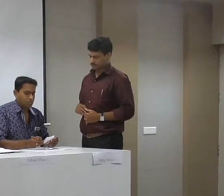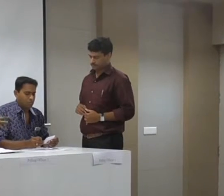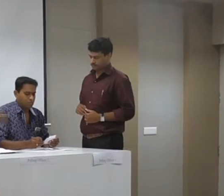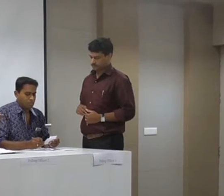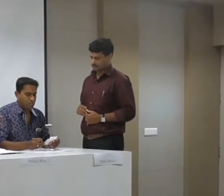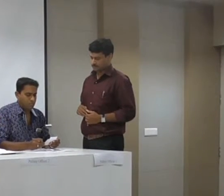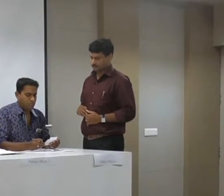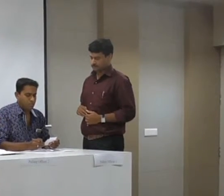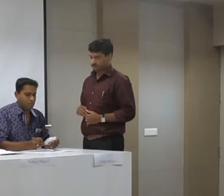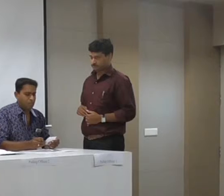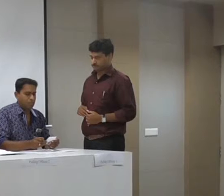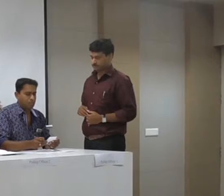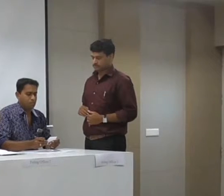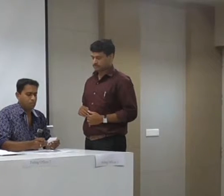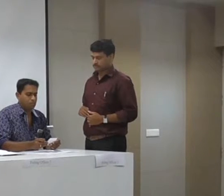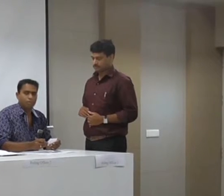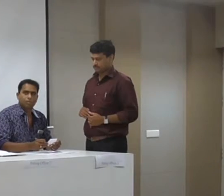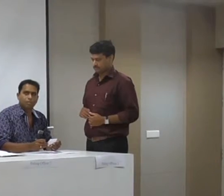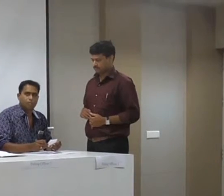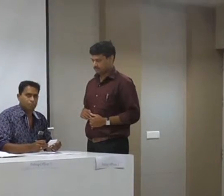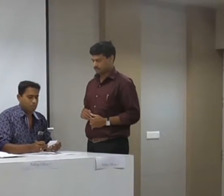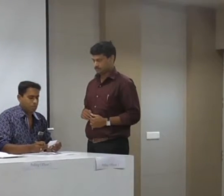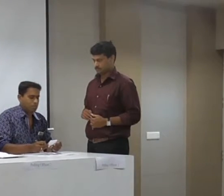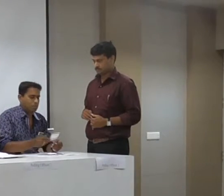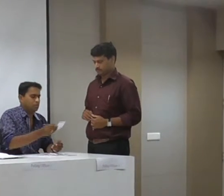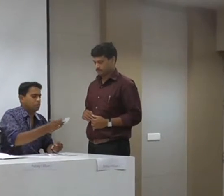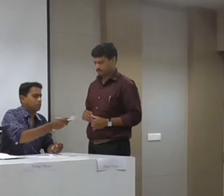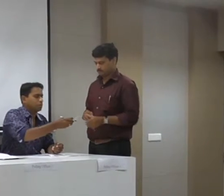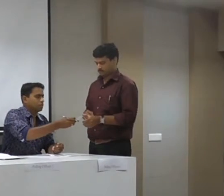आणि जर बरोबर असेल तर तुम्ही बघा ना की हो माझं हेच नाव आहे.